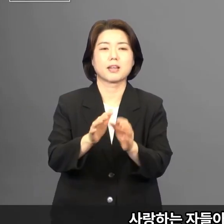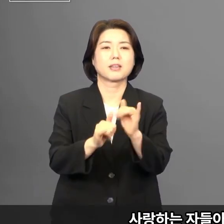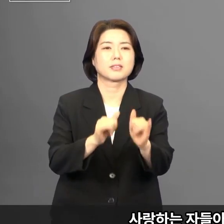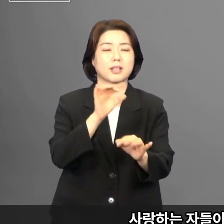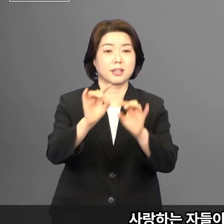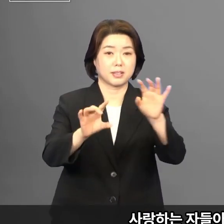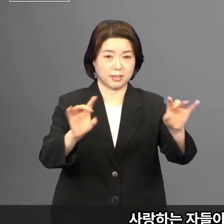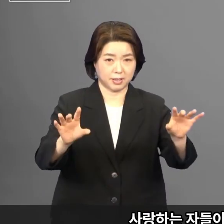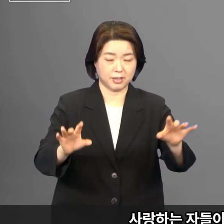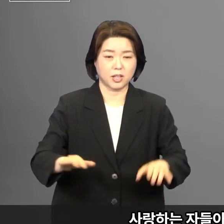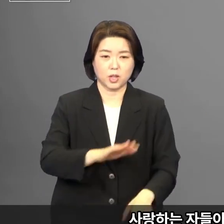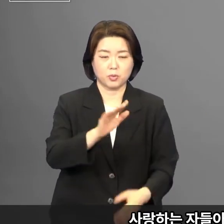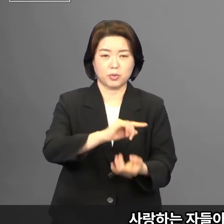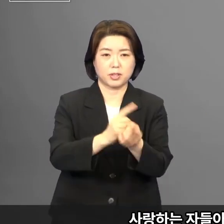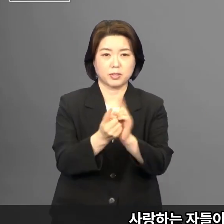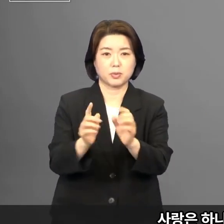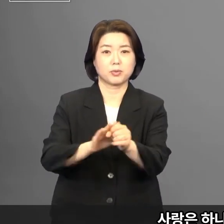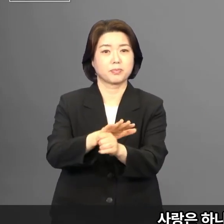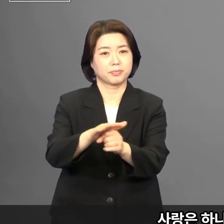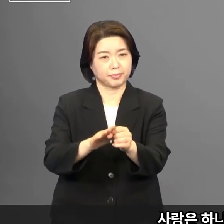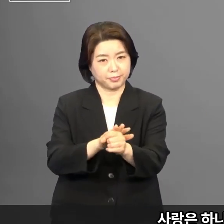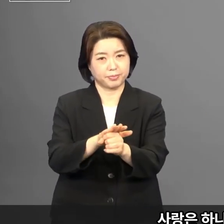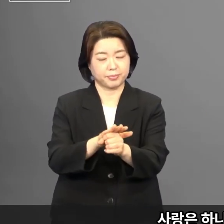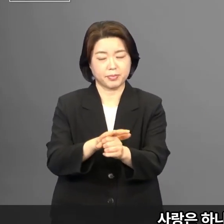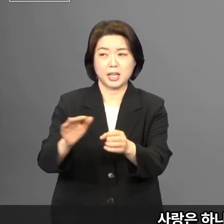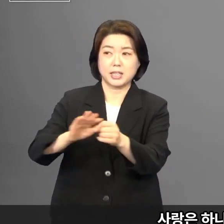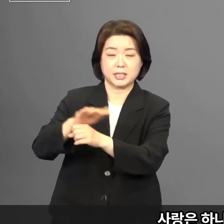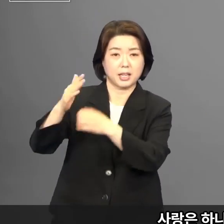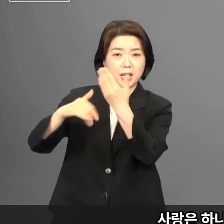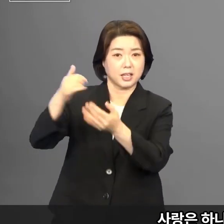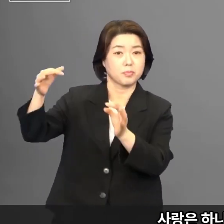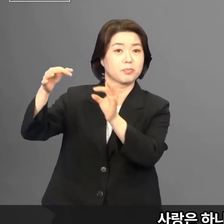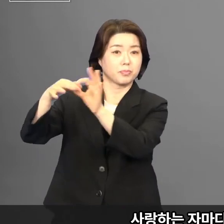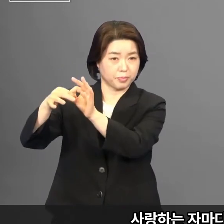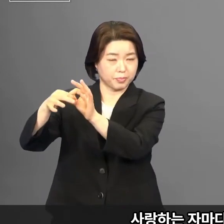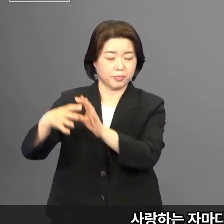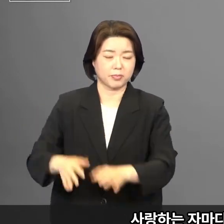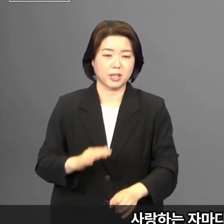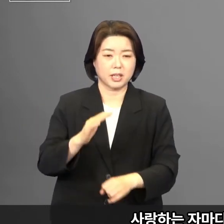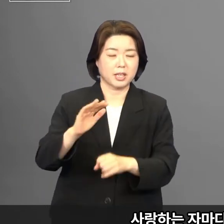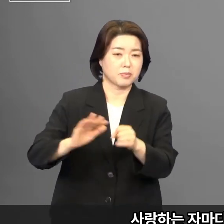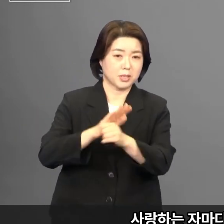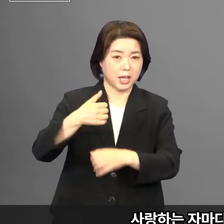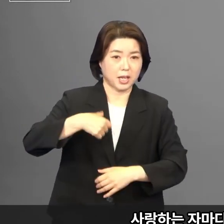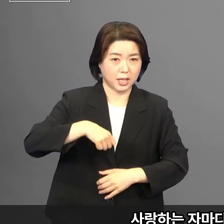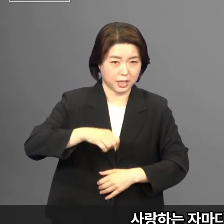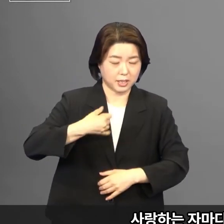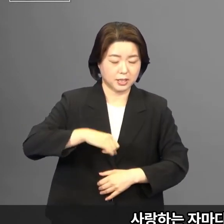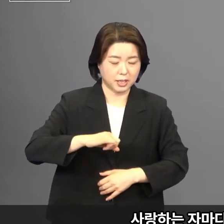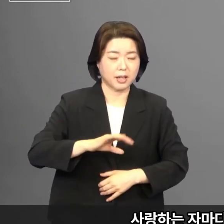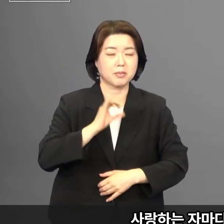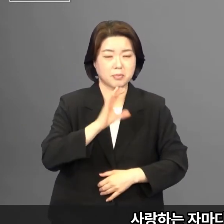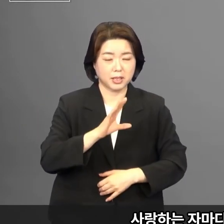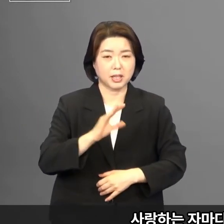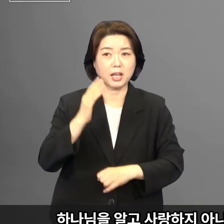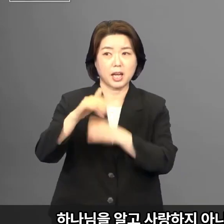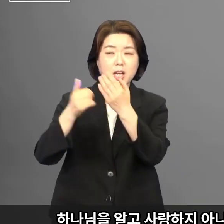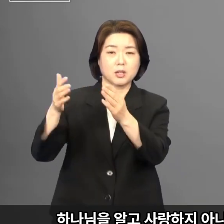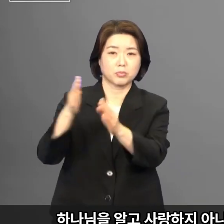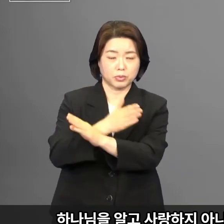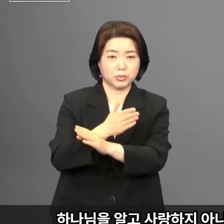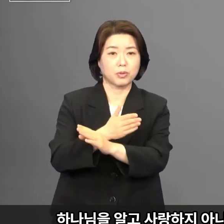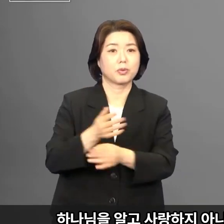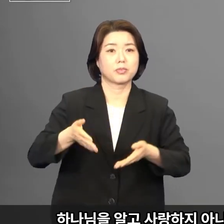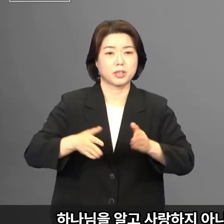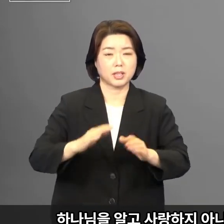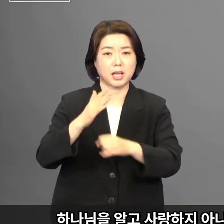자들아, 우리가 서로 사랑하자. 사랑은 하나님께 속한 것이니 사랑하는 자마다 하나님으로부터 나서